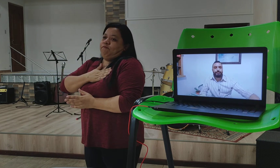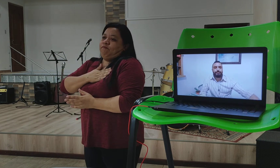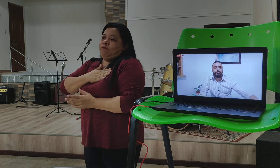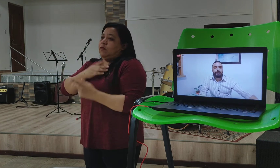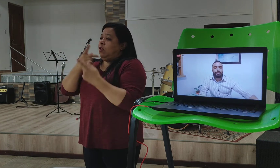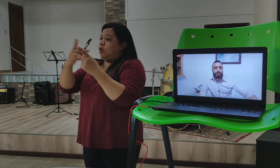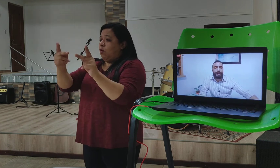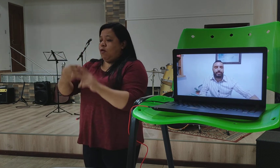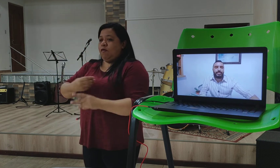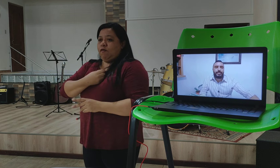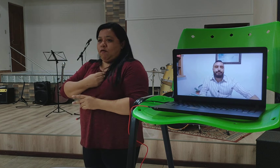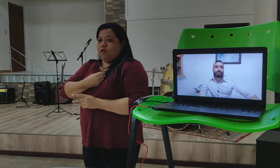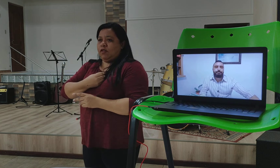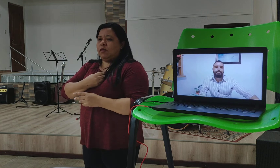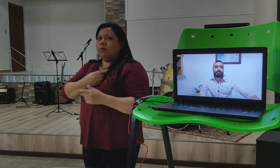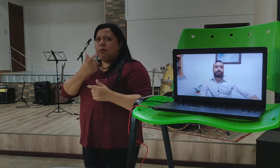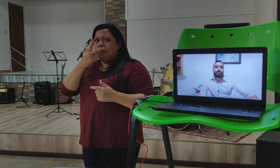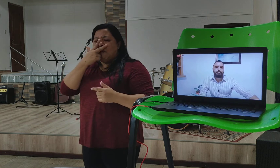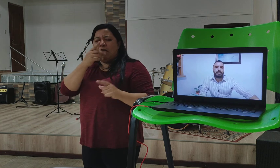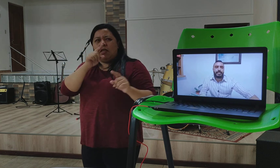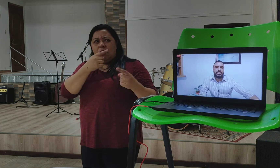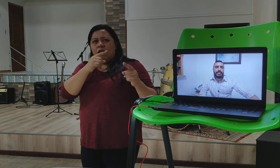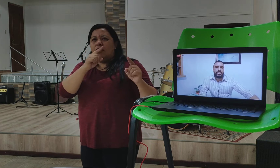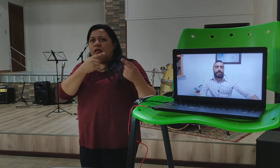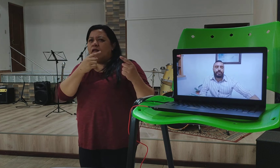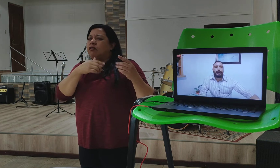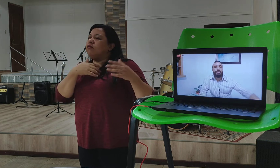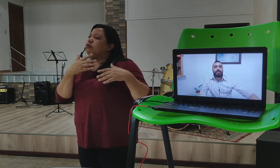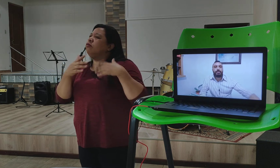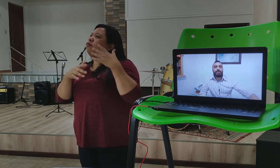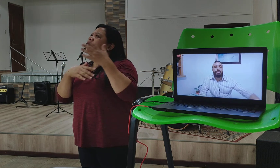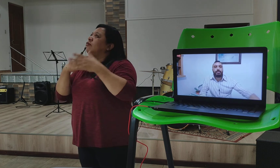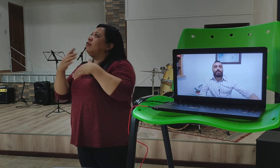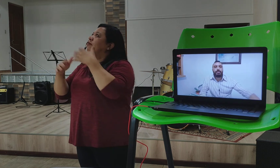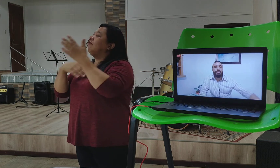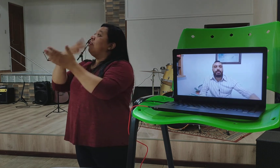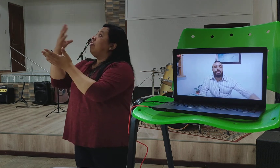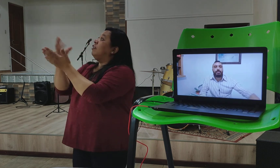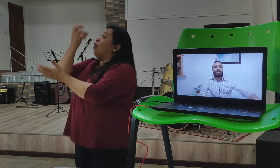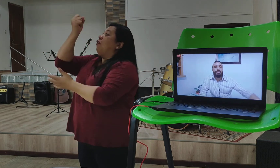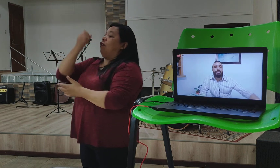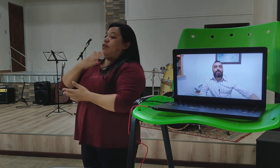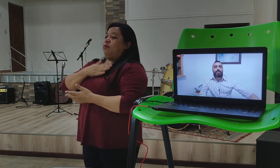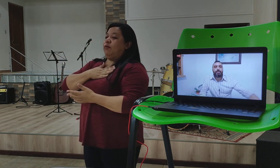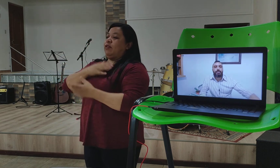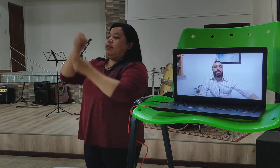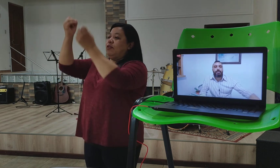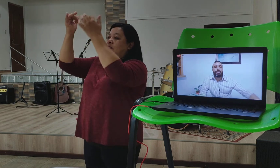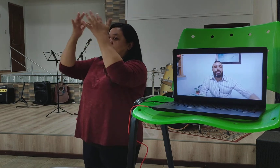contigo? Eu espero que sim. Eu espero que você, ao ouvir essa